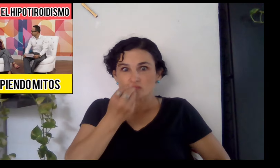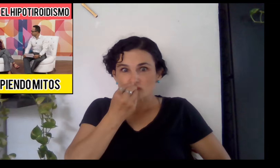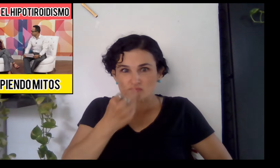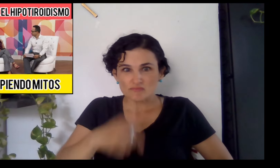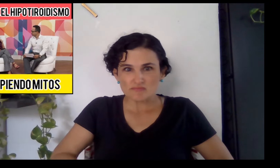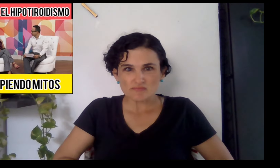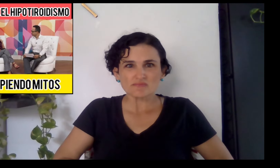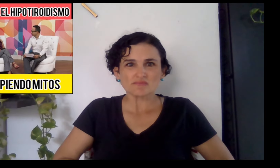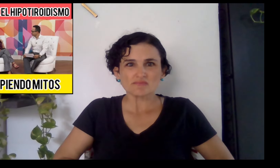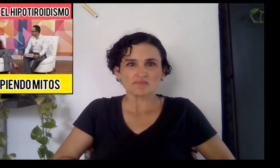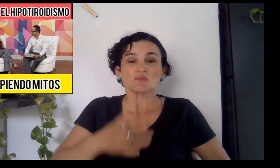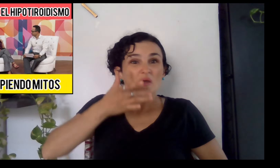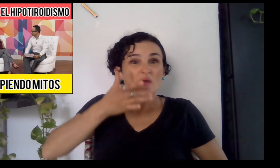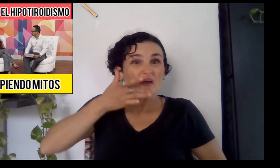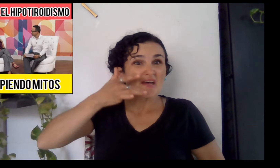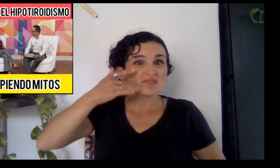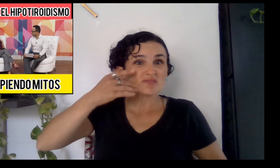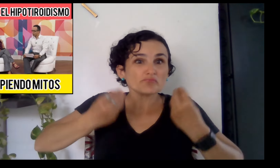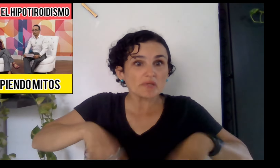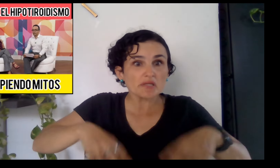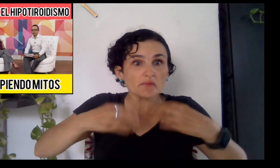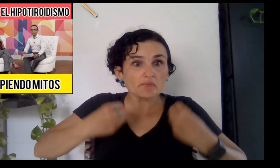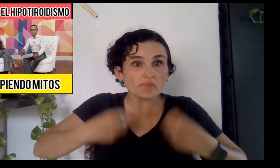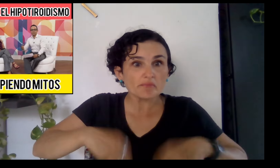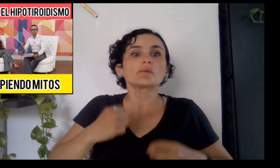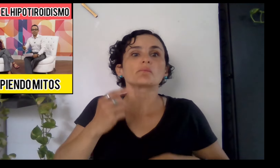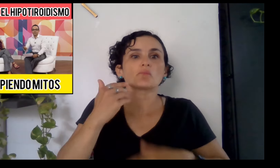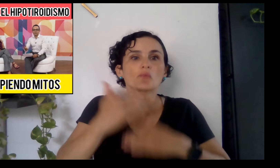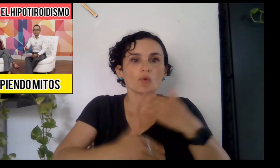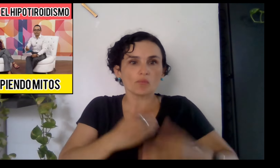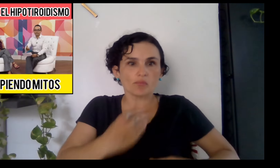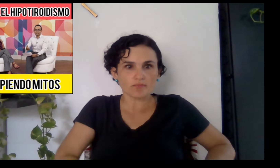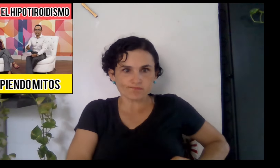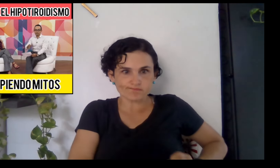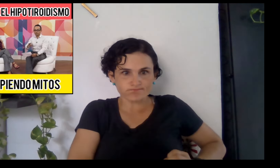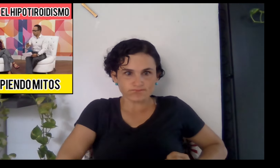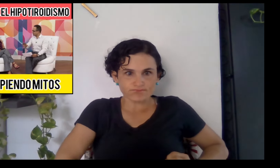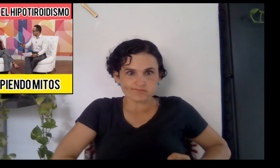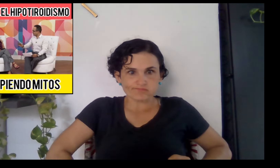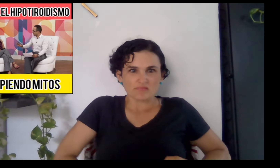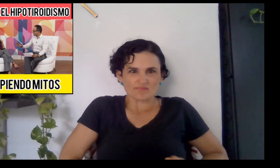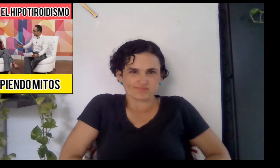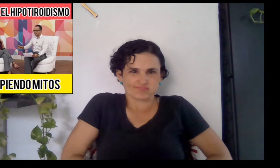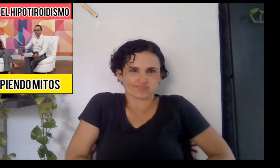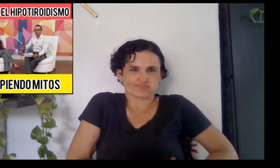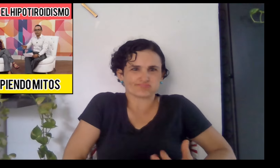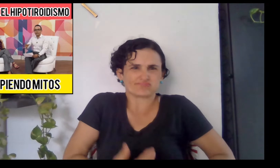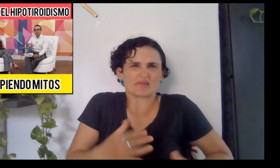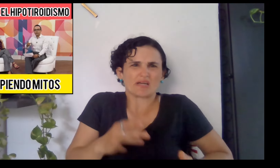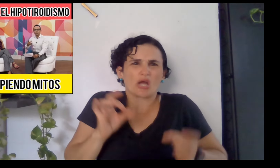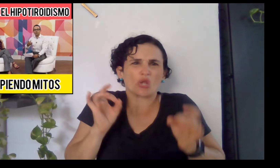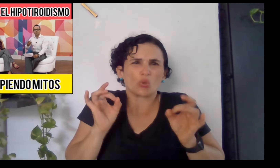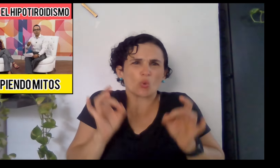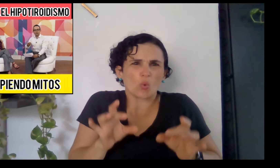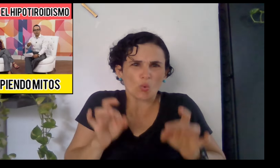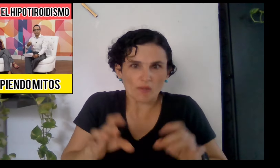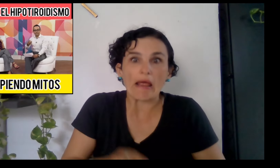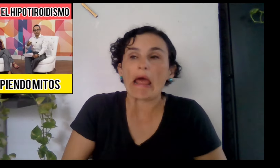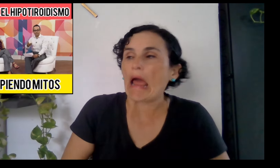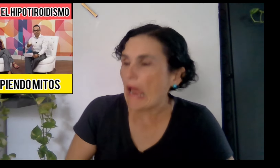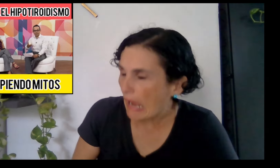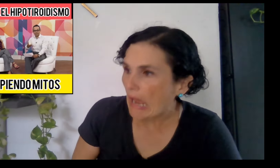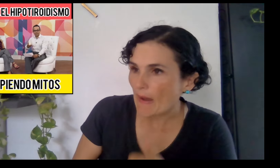acidez, y eso hace que se queme el intestino. Bueno, muy bien. Con esa explicación de la doctora Caterine, también podemos hablar del siguiente tema. ¿Cómo